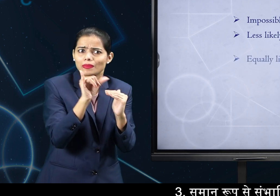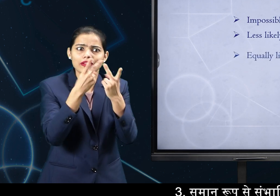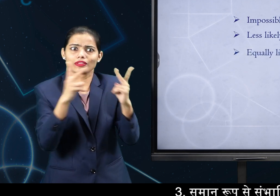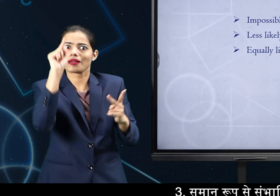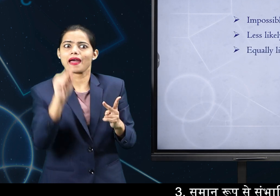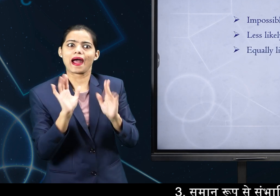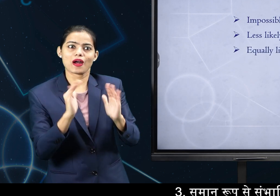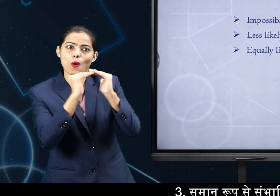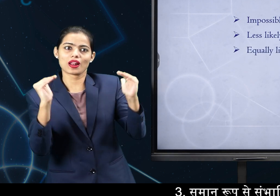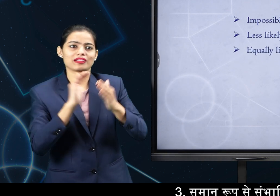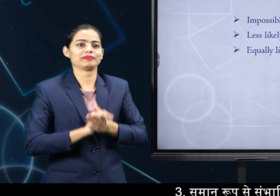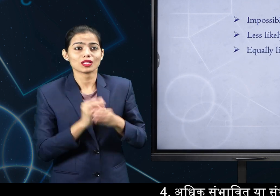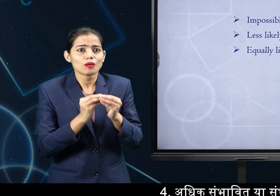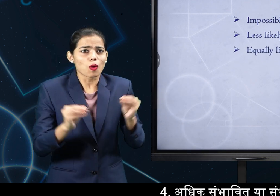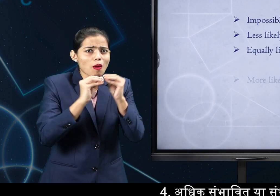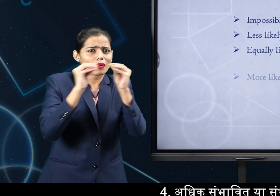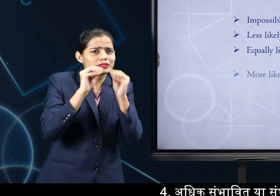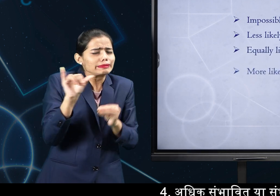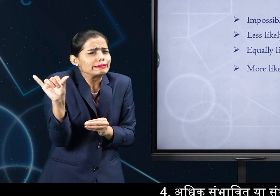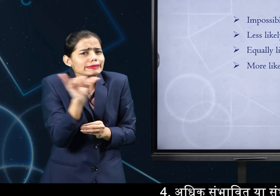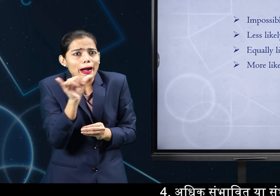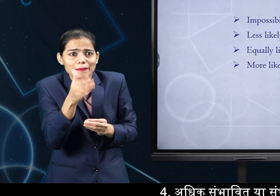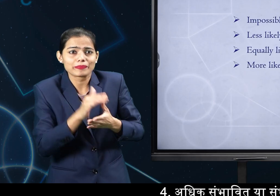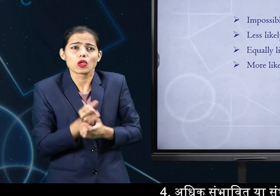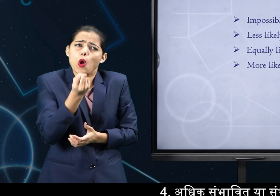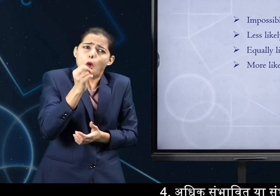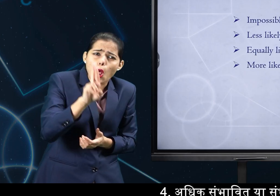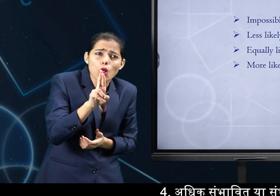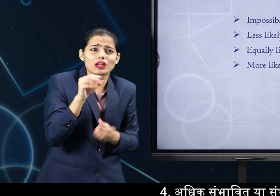संभावित घटनाएं। अधिक संभावित या संभावित घटनाएं,